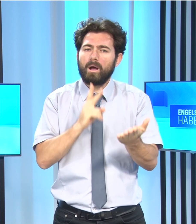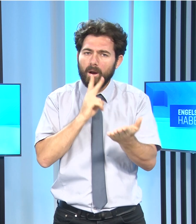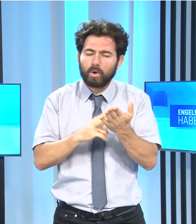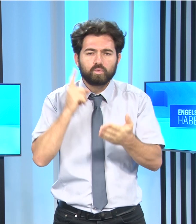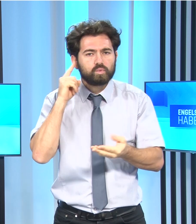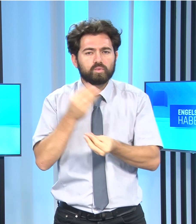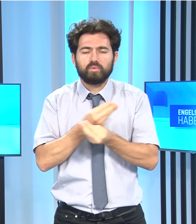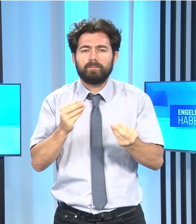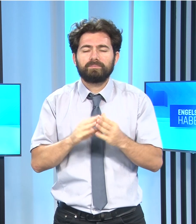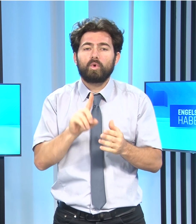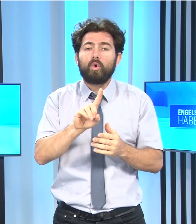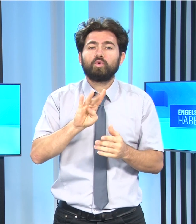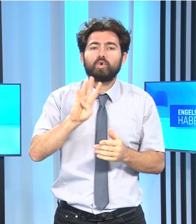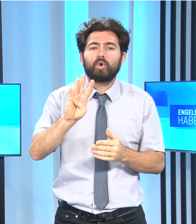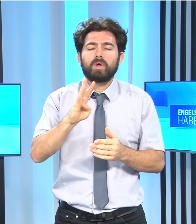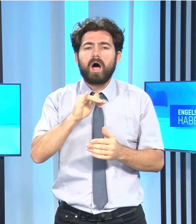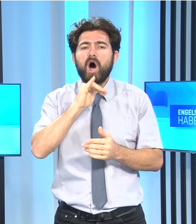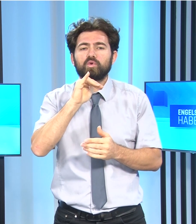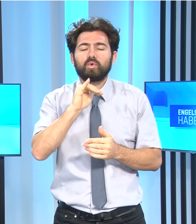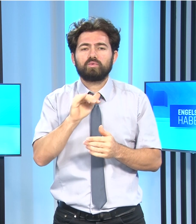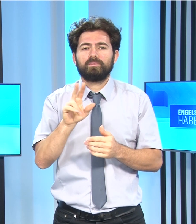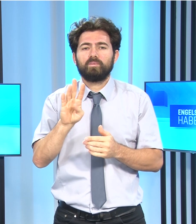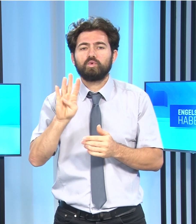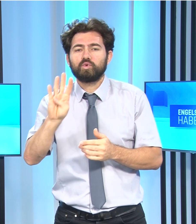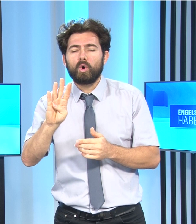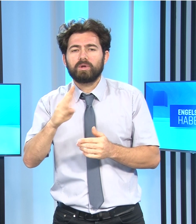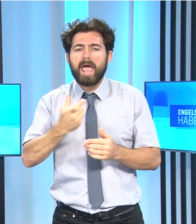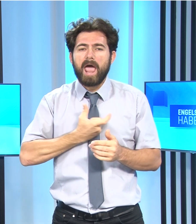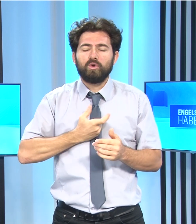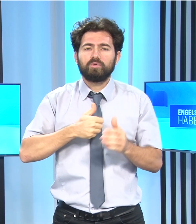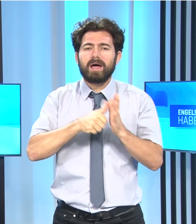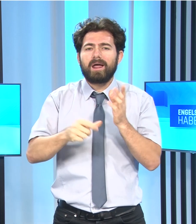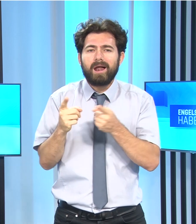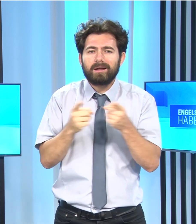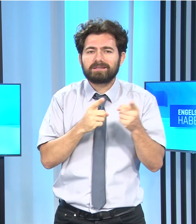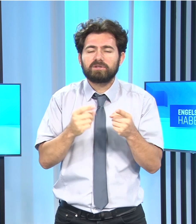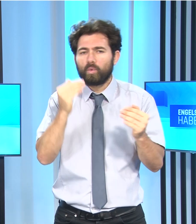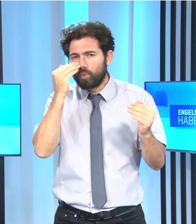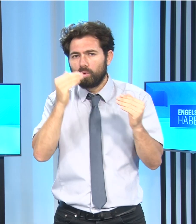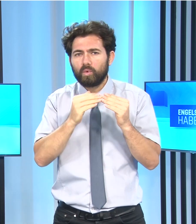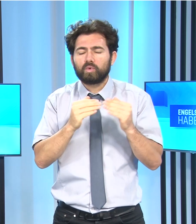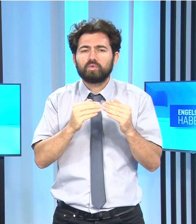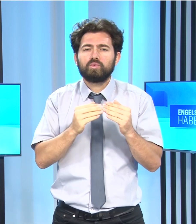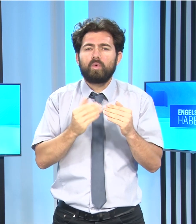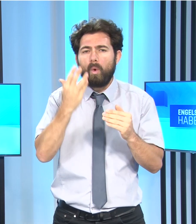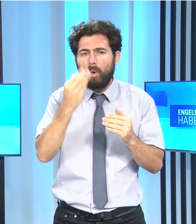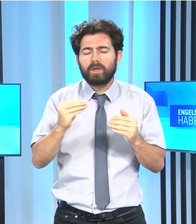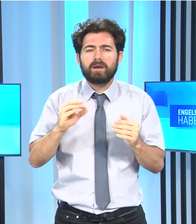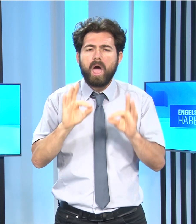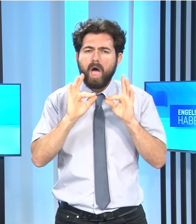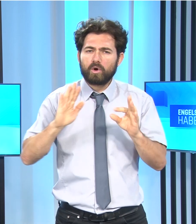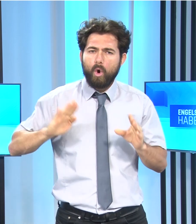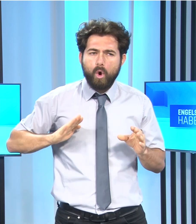14 Ağustos-4 Eylül tarihleri arasında uygun şartları taşıyan her öğrenci